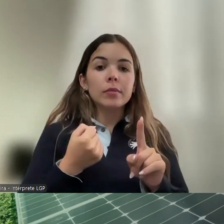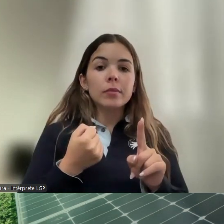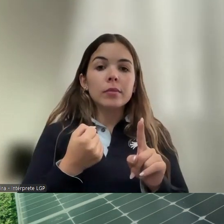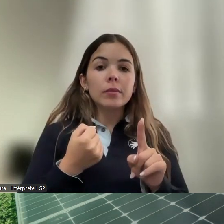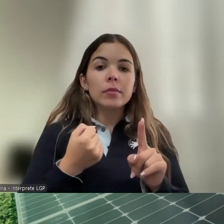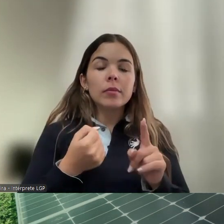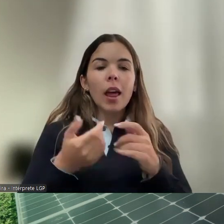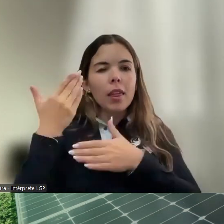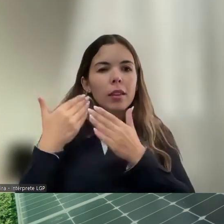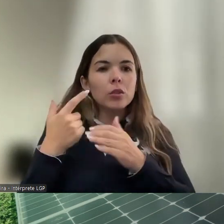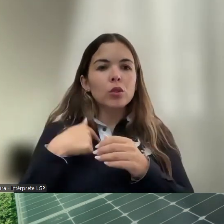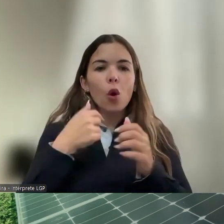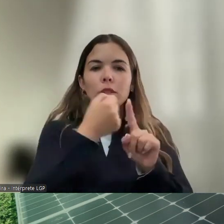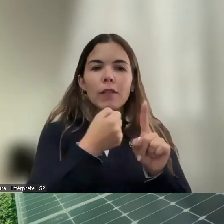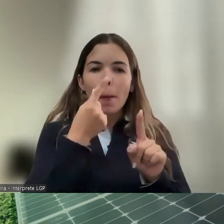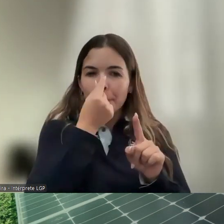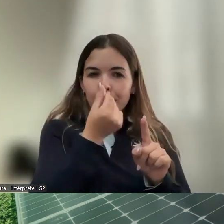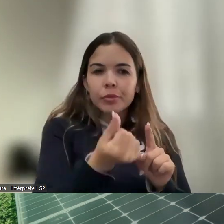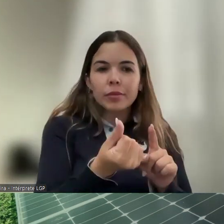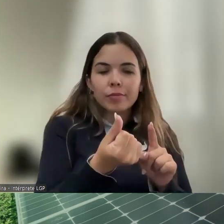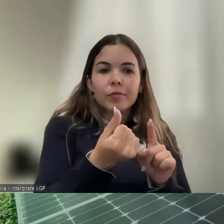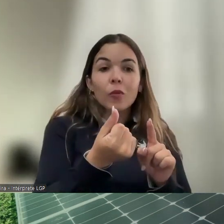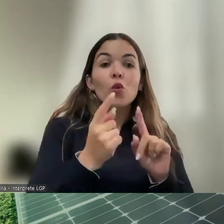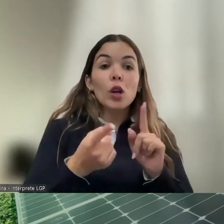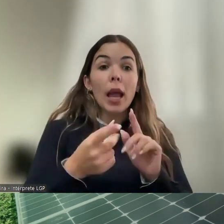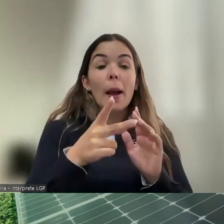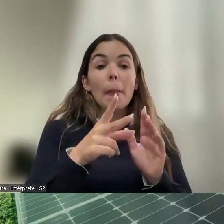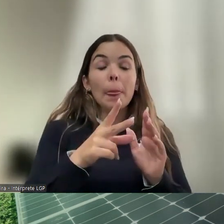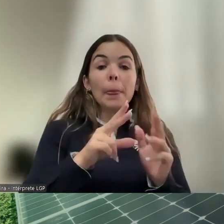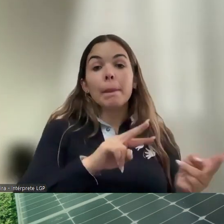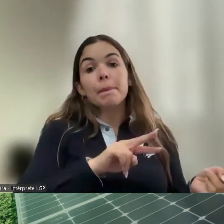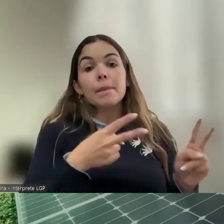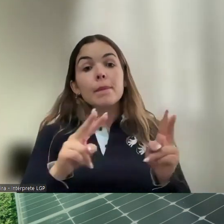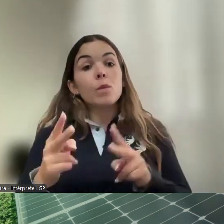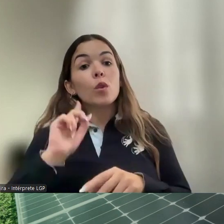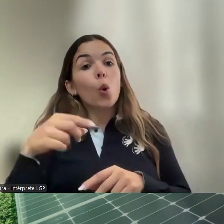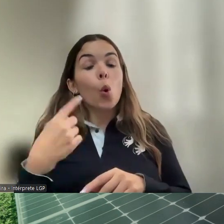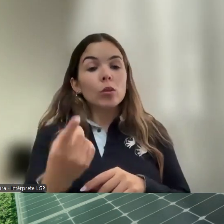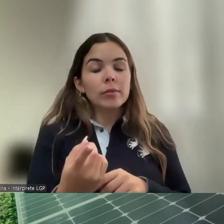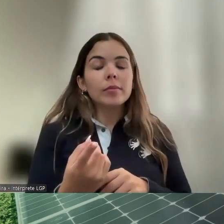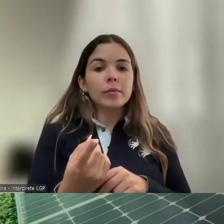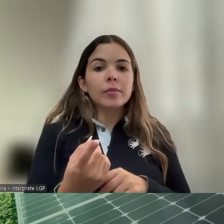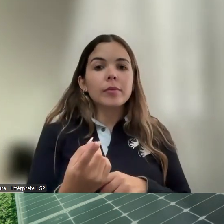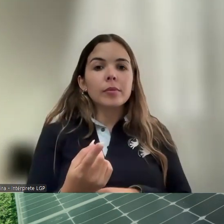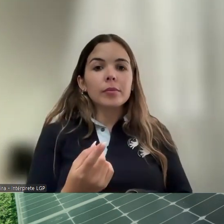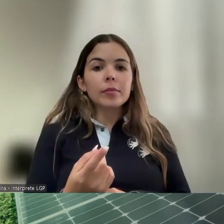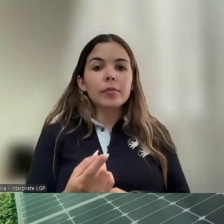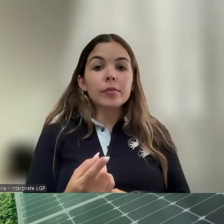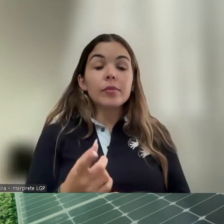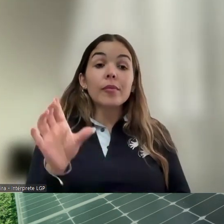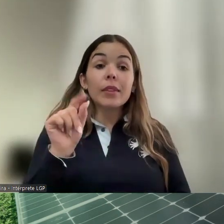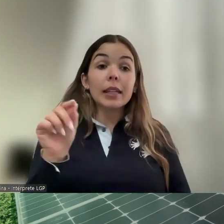outro desafio similar, que era a aplicação de uma estratégia num outro organismo onde estive, e a